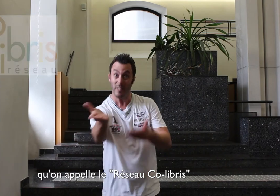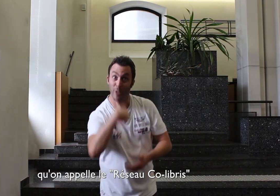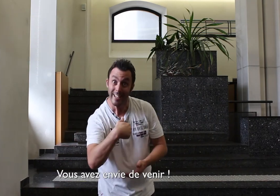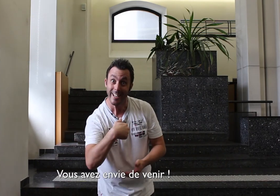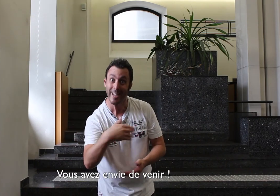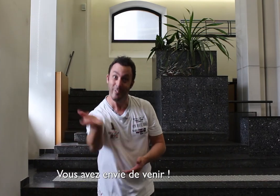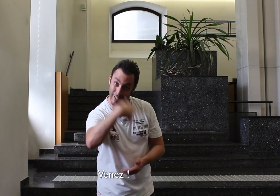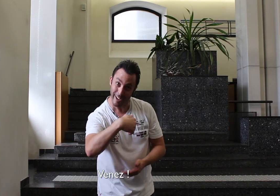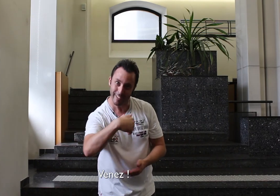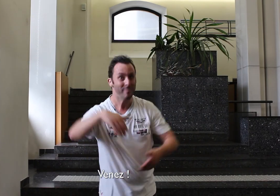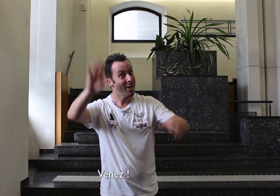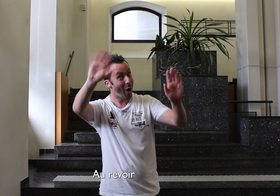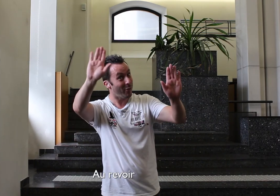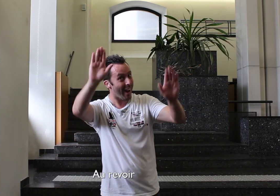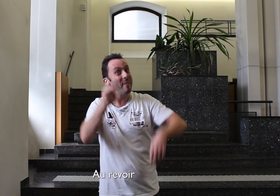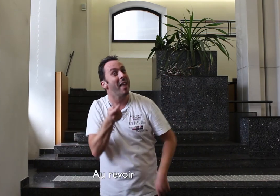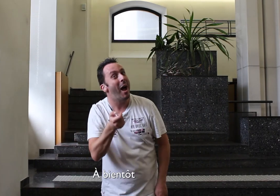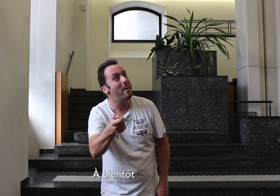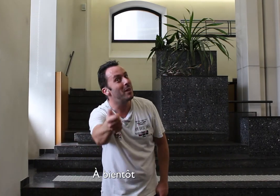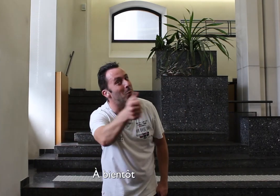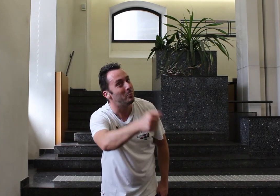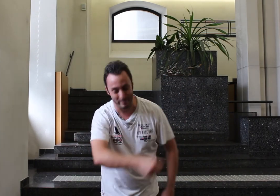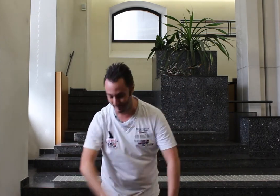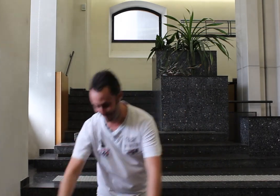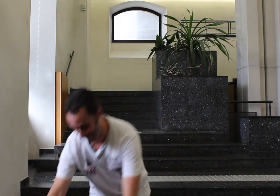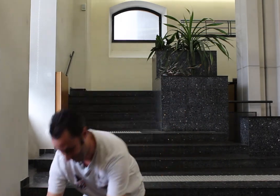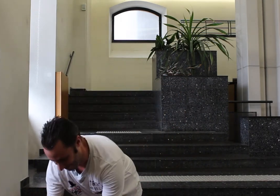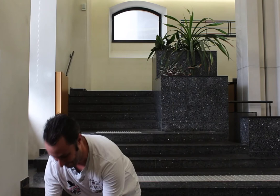Vous avez envie de venir ? Venez ! Au revoir ! A bientôt !